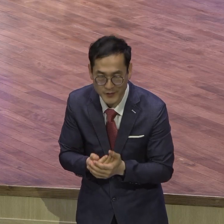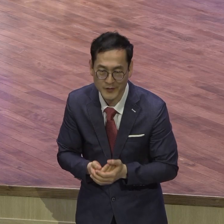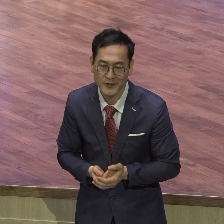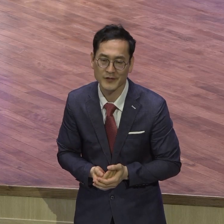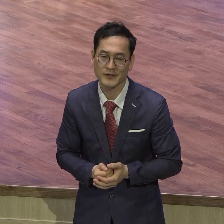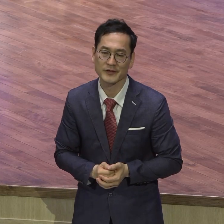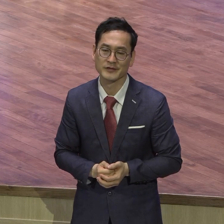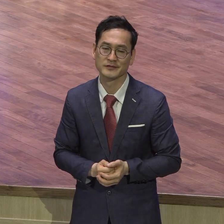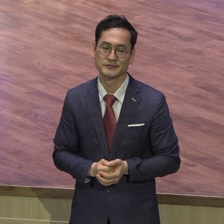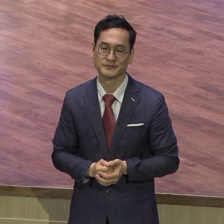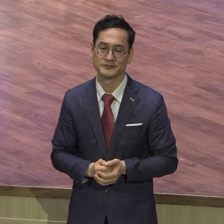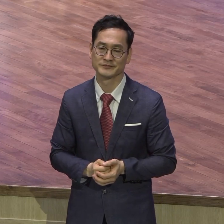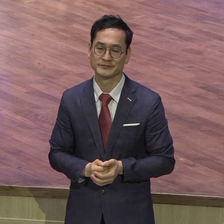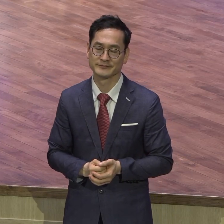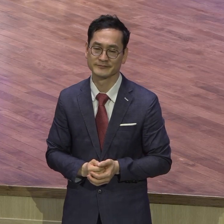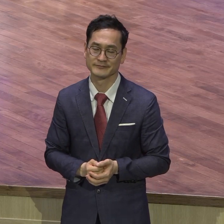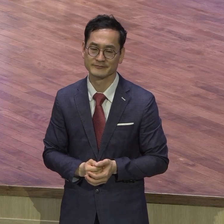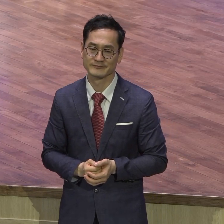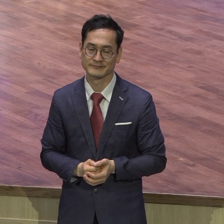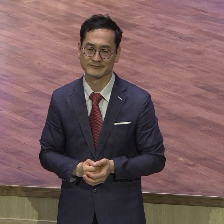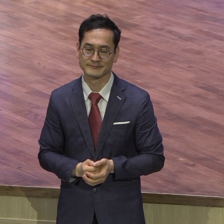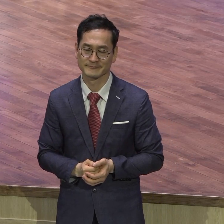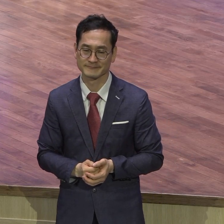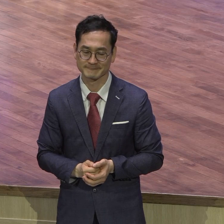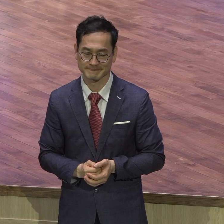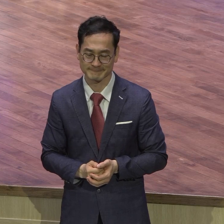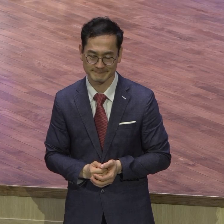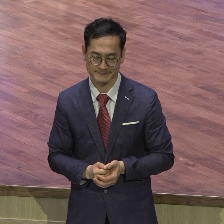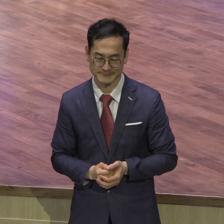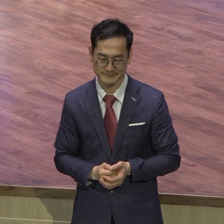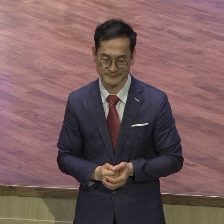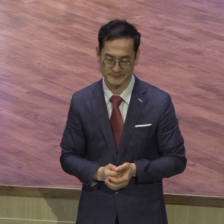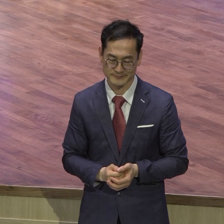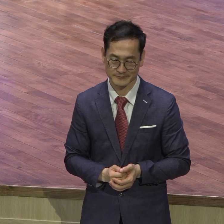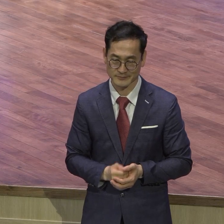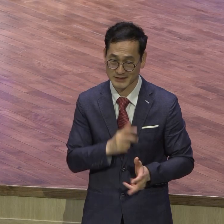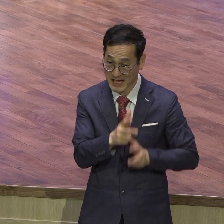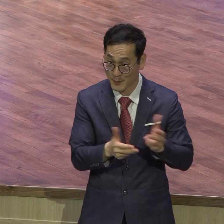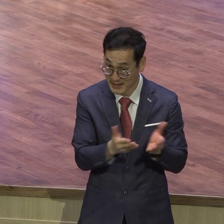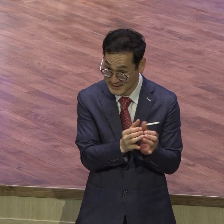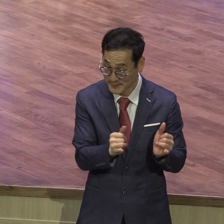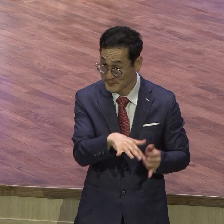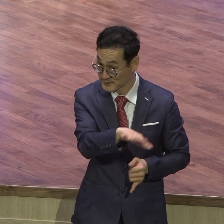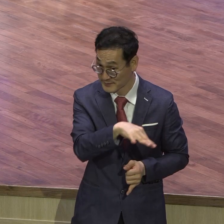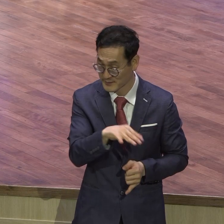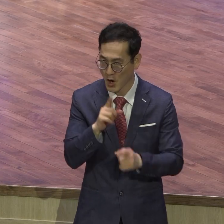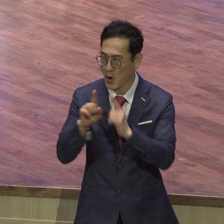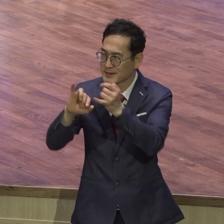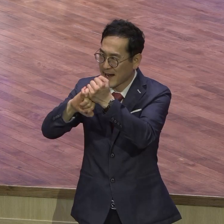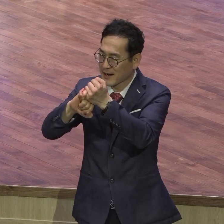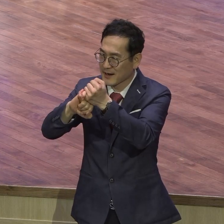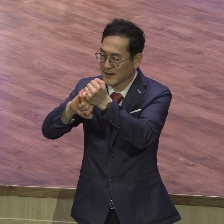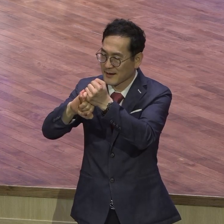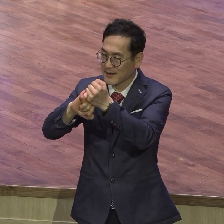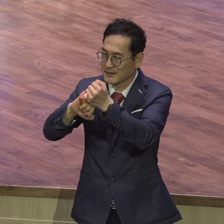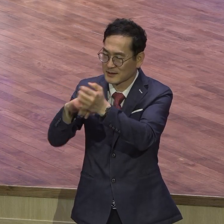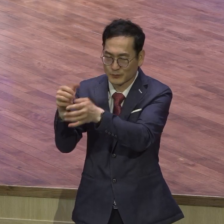하나님의 뜻을 이룰 거 아니에요 특별히 산업인들은요 언약적 기도를 통해서